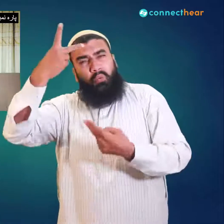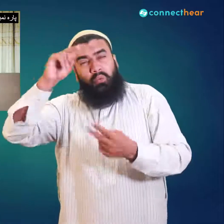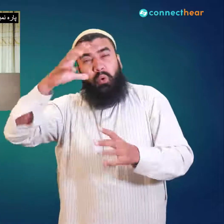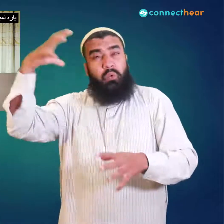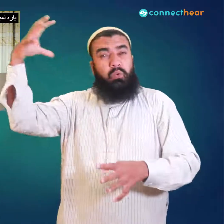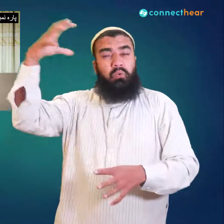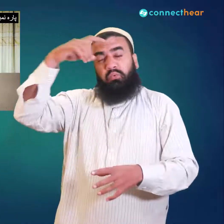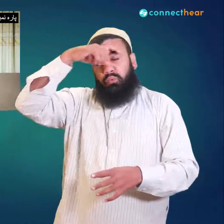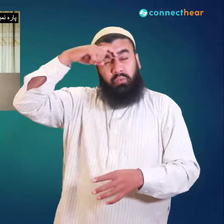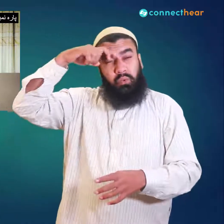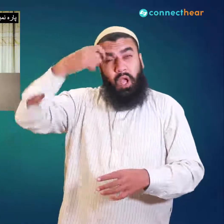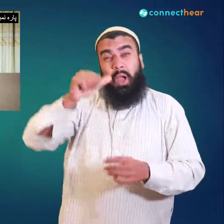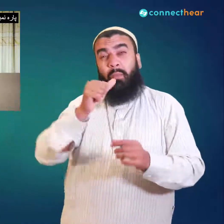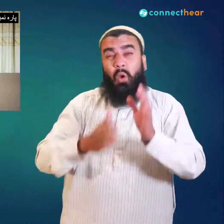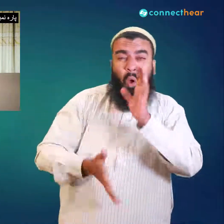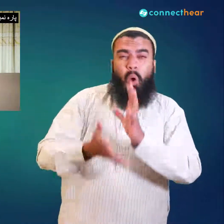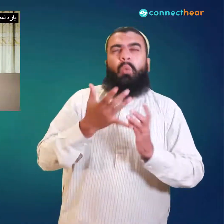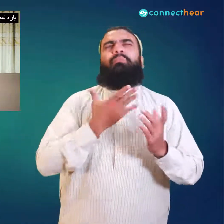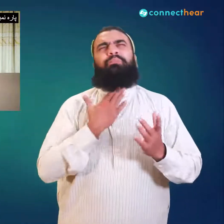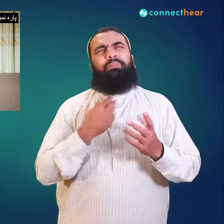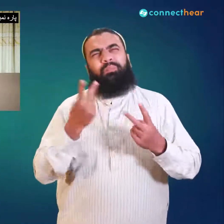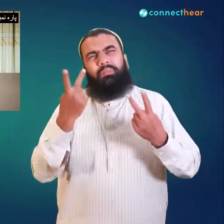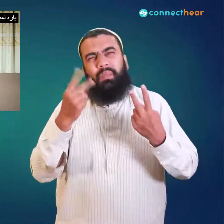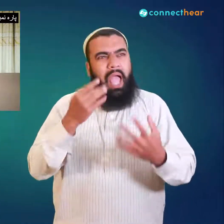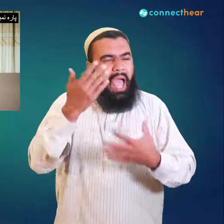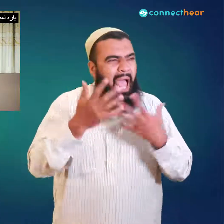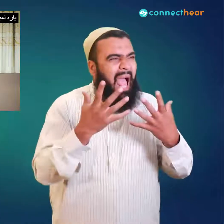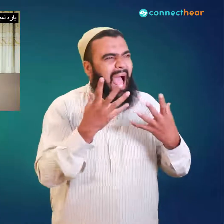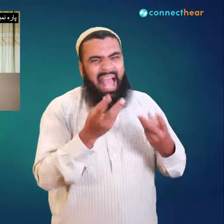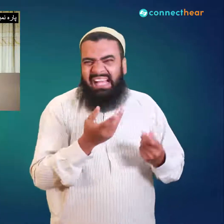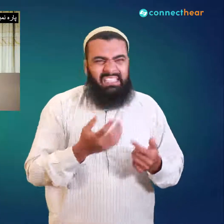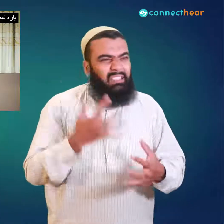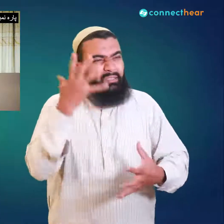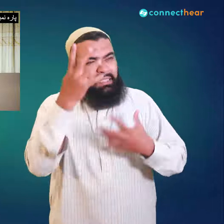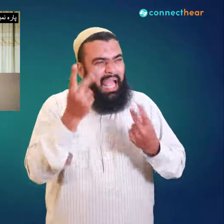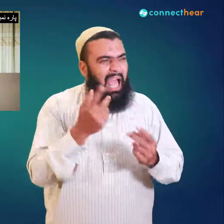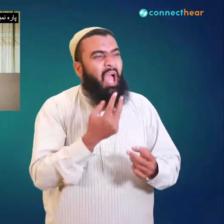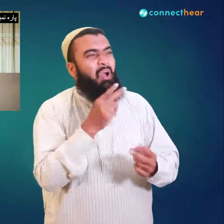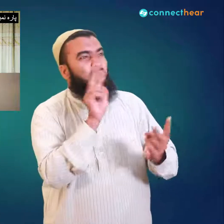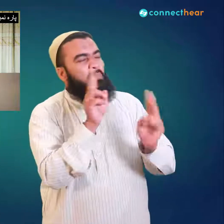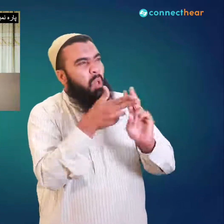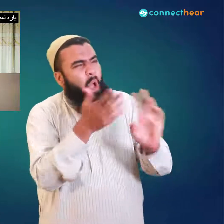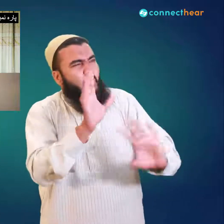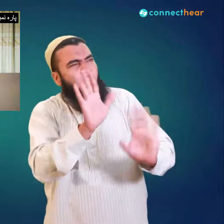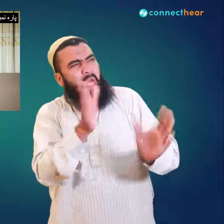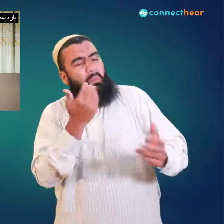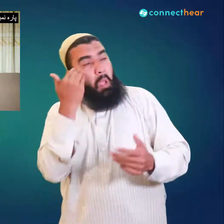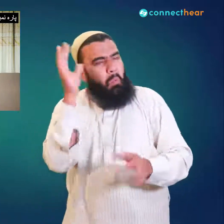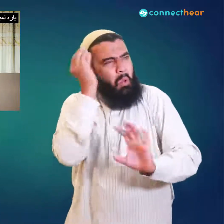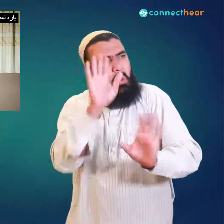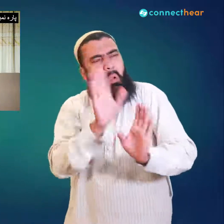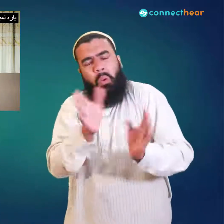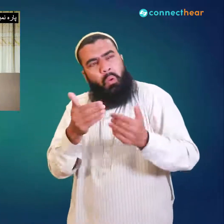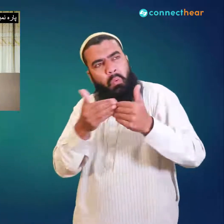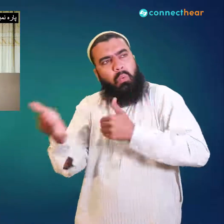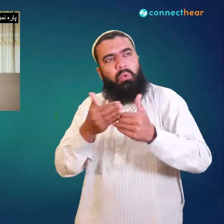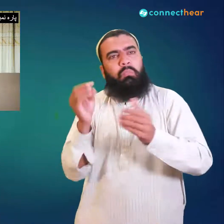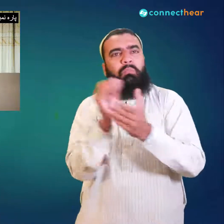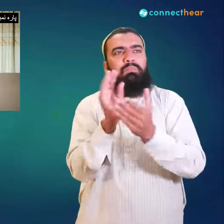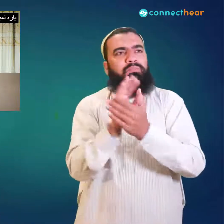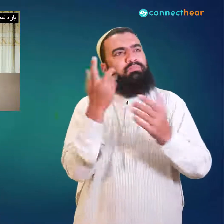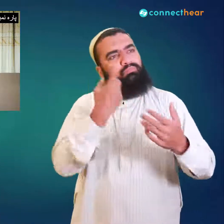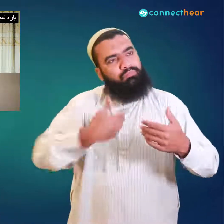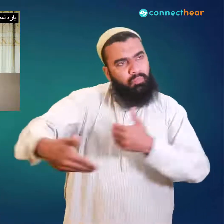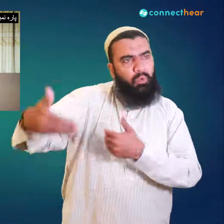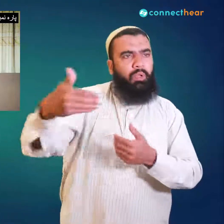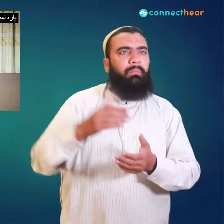میں آتا ہے کہ پہچان تو ہوگی، مگر حالات اور محشر کی جو ہولناکی ہوگی